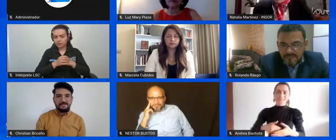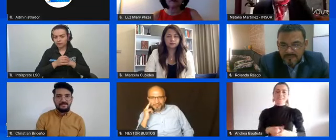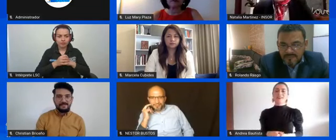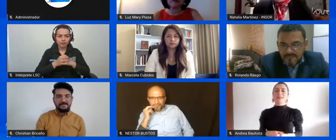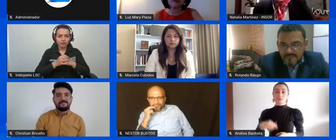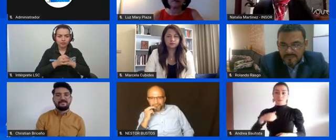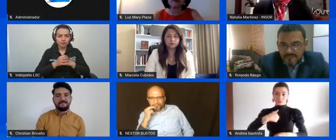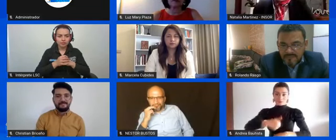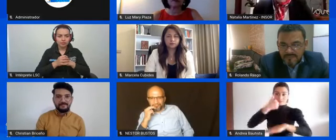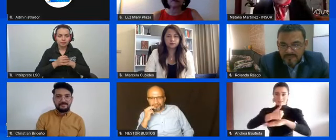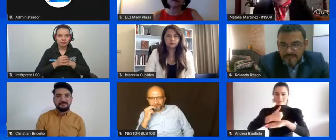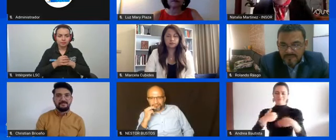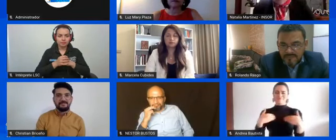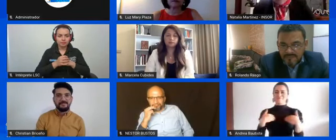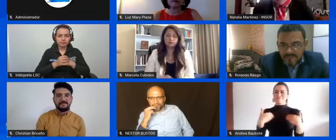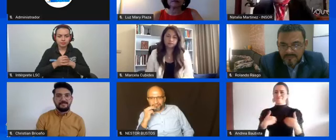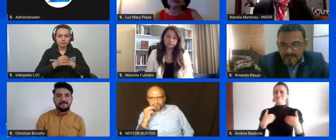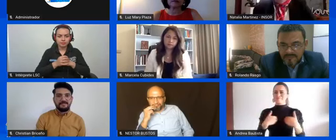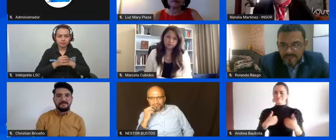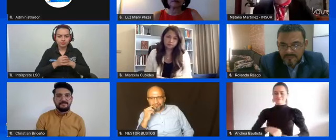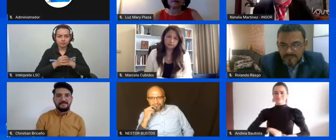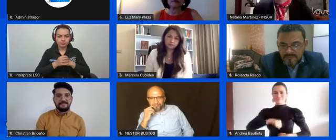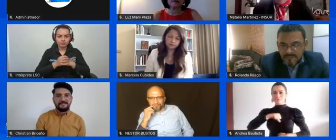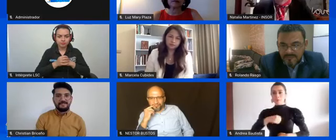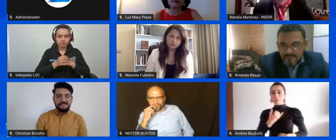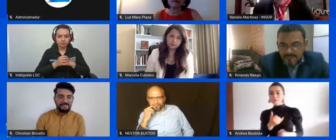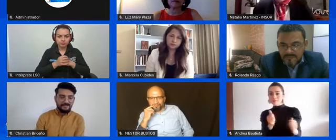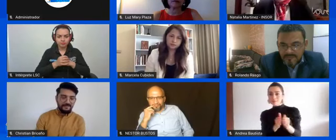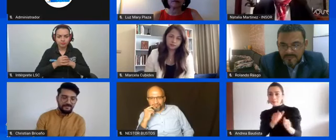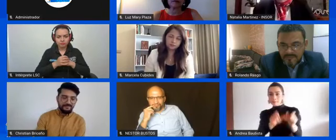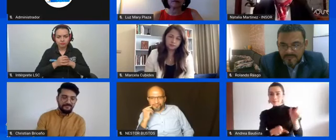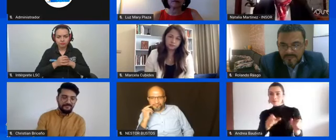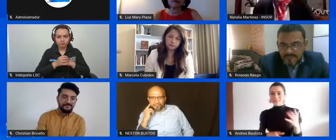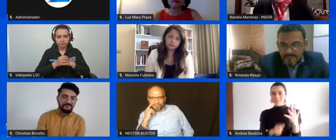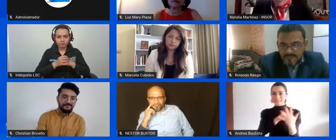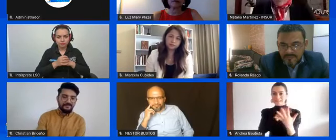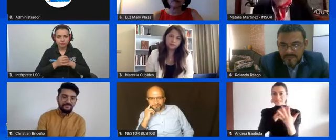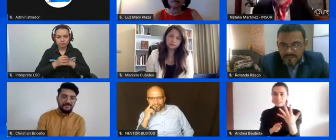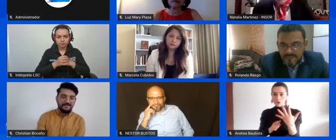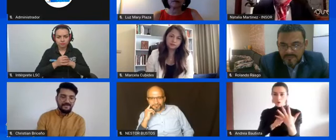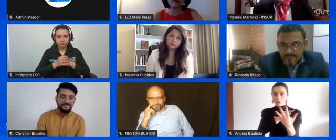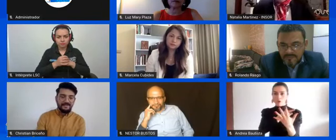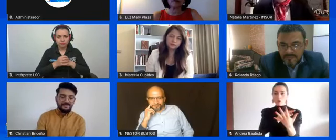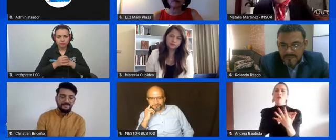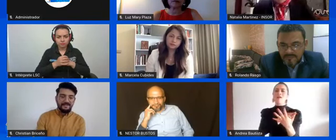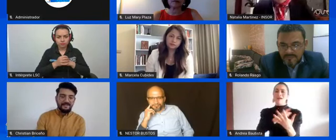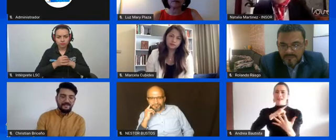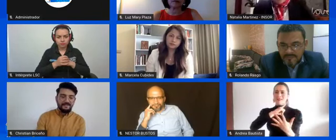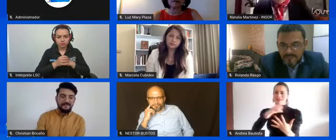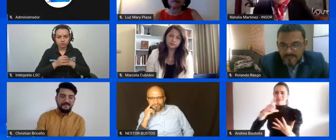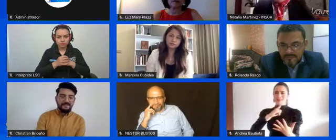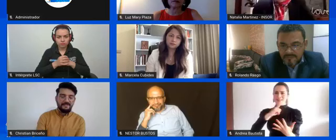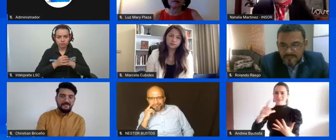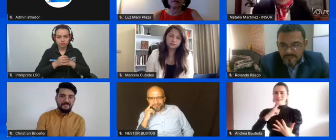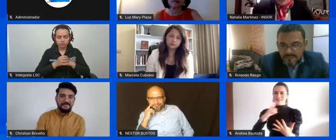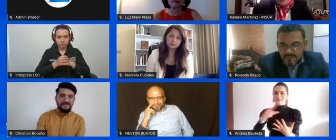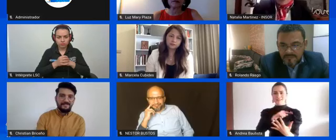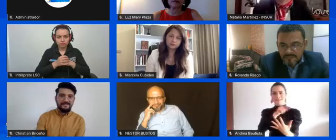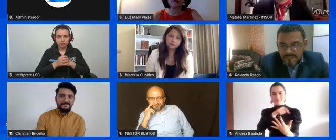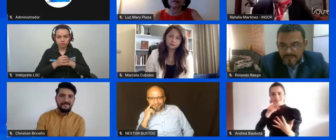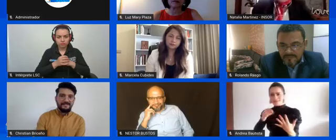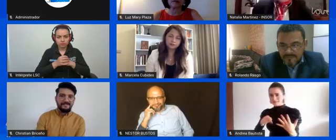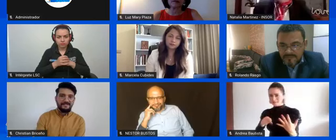con cinco personas que han sido protagonistas de nuestra historia. Antes de presentar a quienes hoy nos están